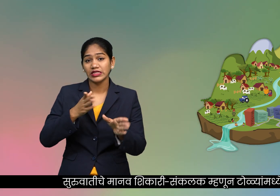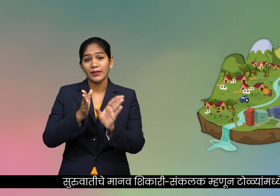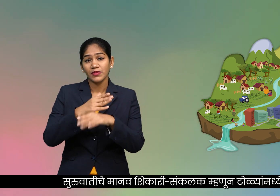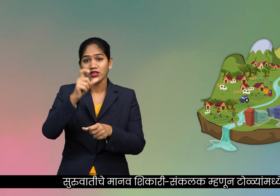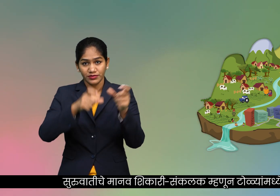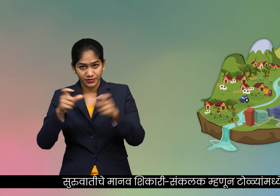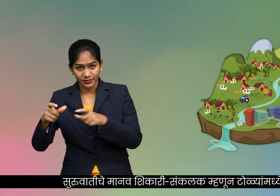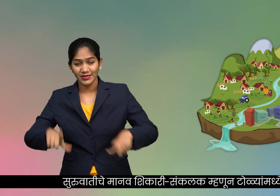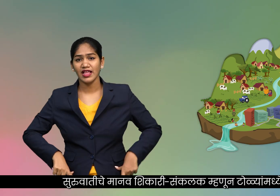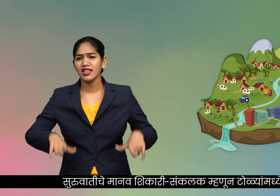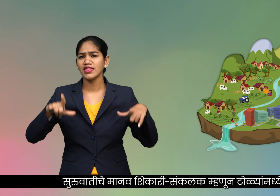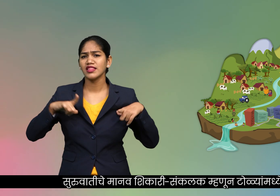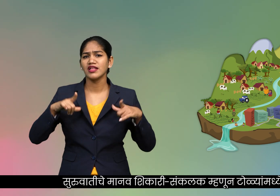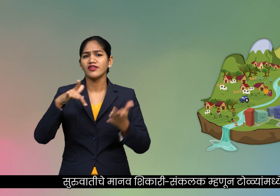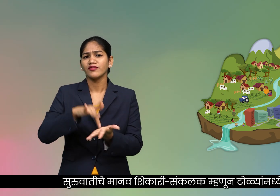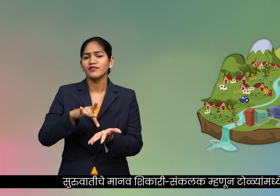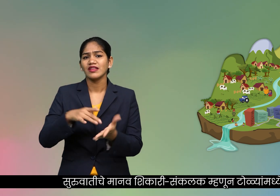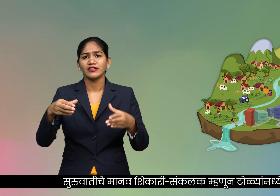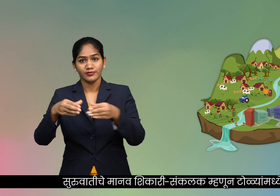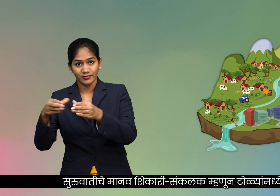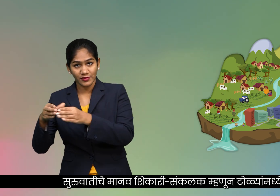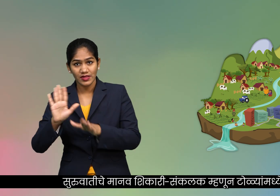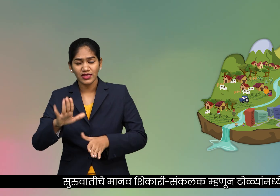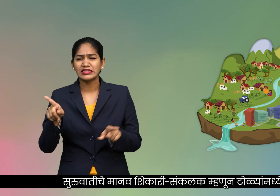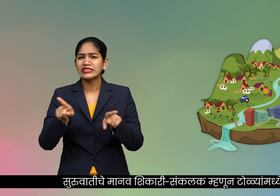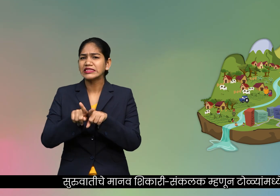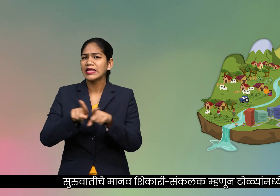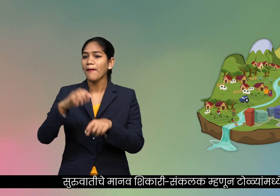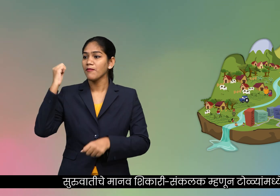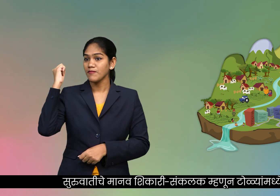सुरुवातीचे मानव शिकारी संकलक म्हणून टोळ्यांमध्ये राहत होते.